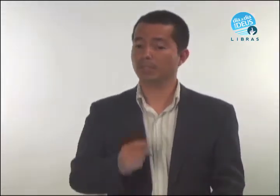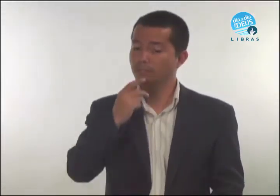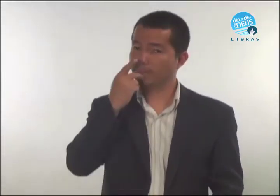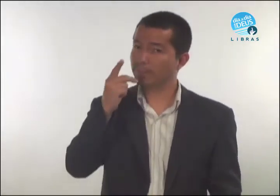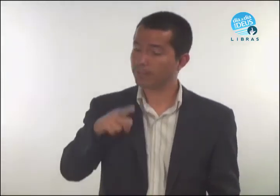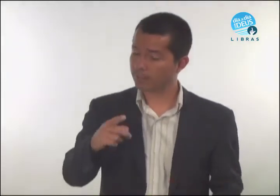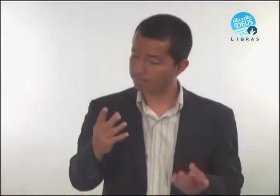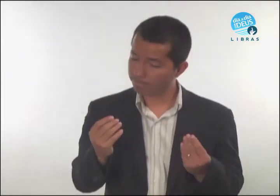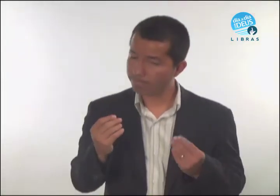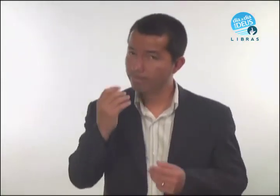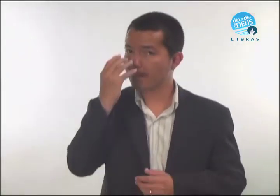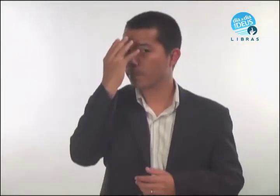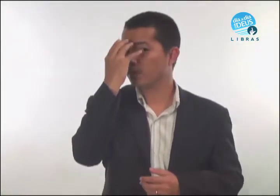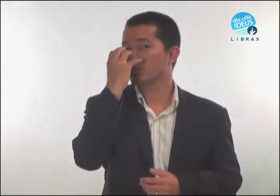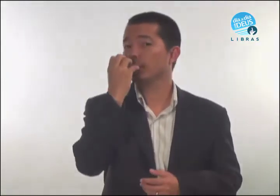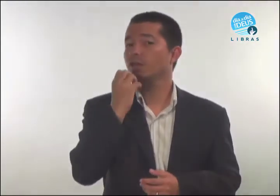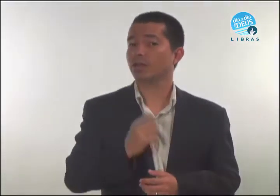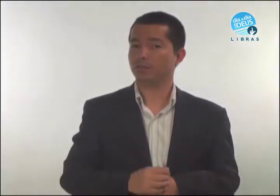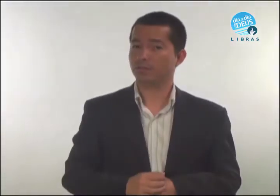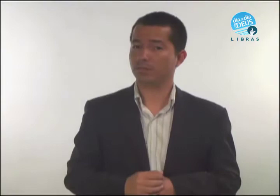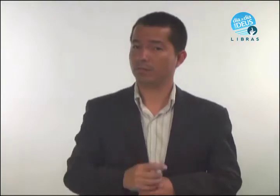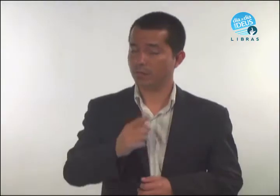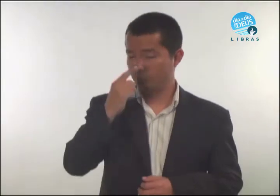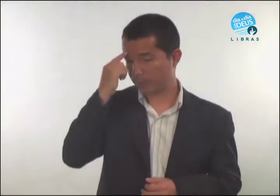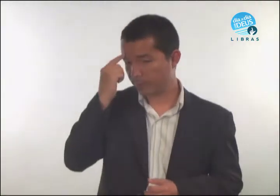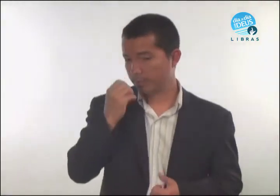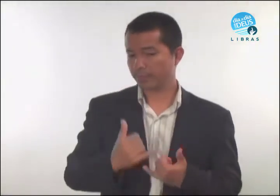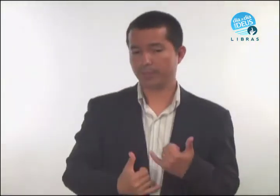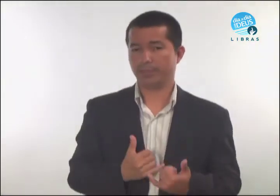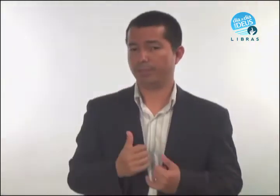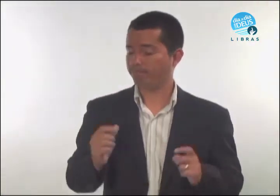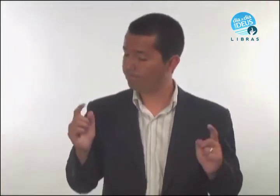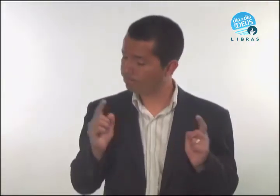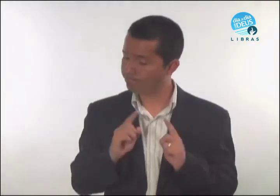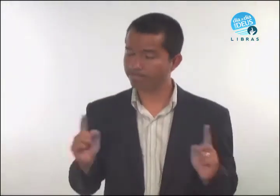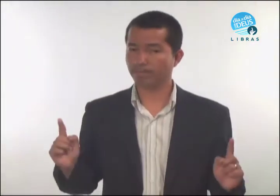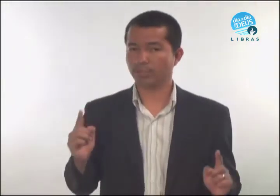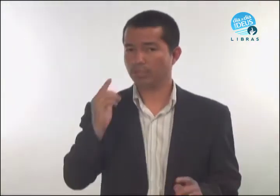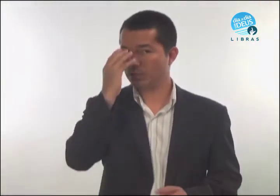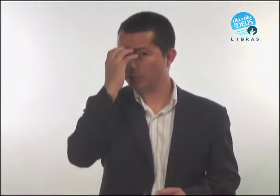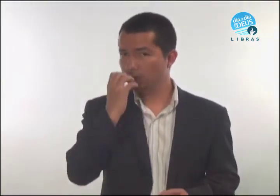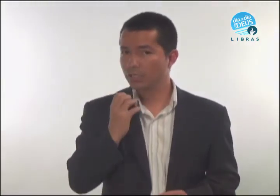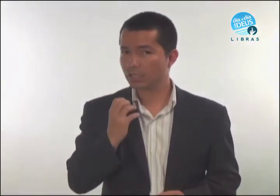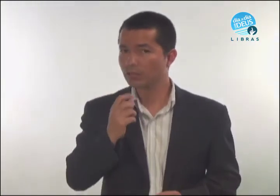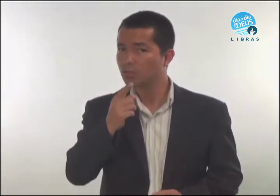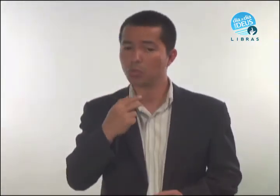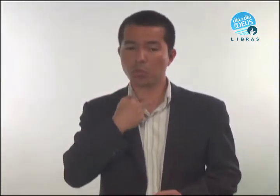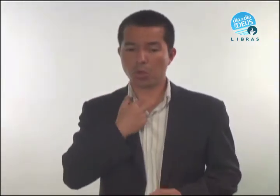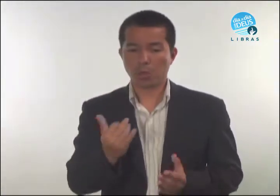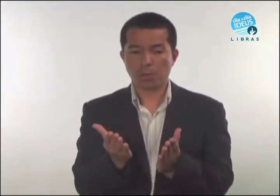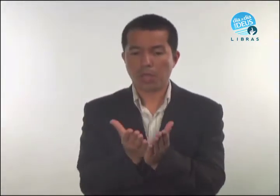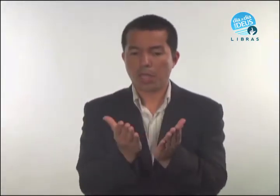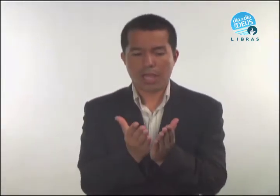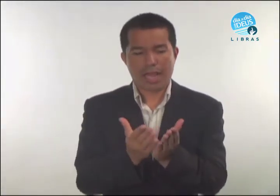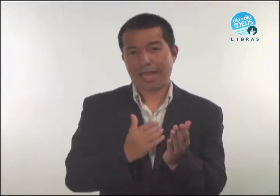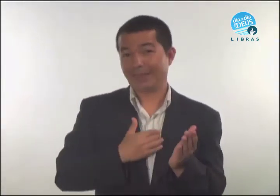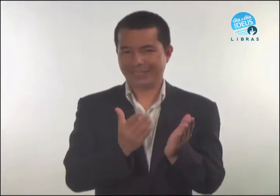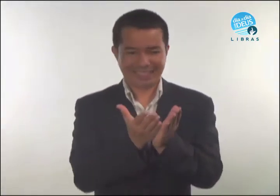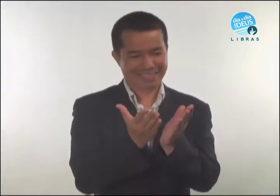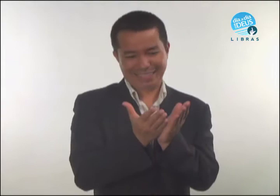Ah, pastor, esse negócio é sério. É sério. Por isso que não dá para brincar de crente.